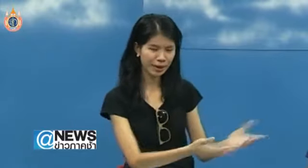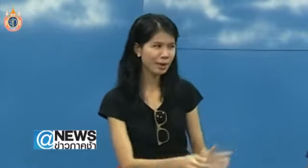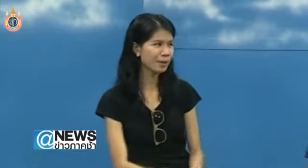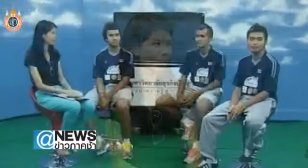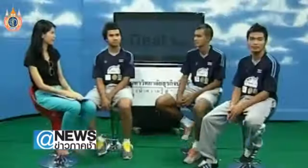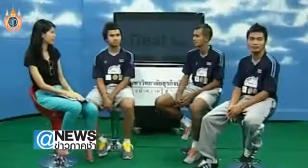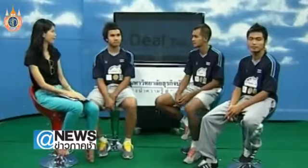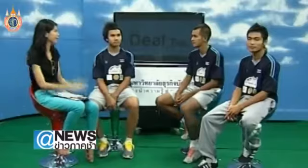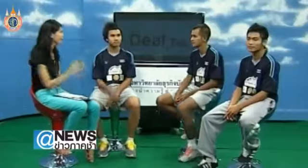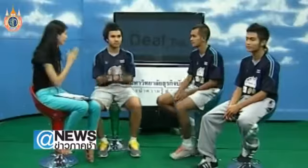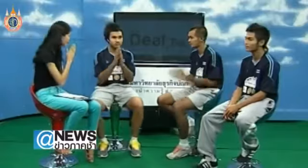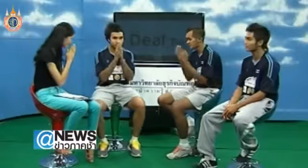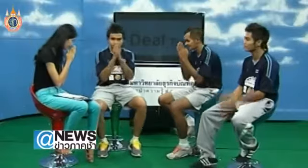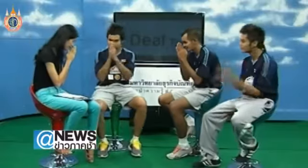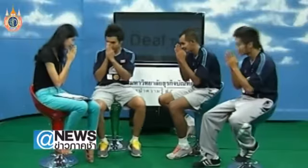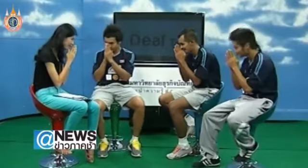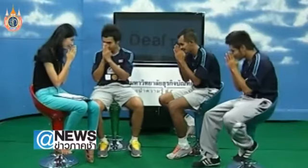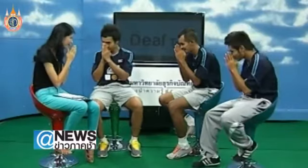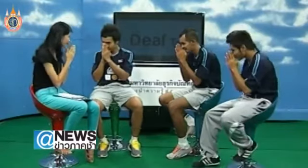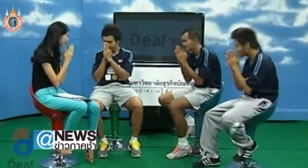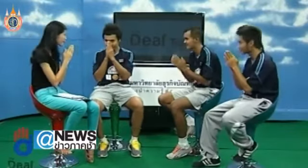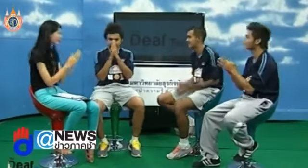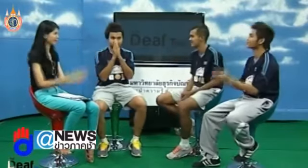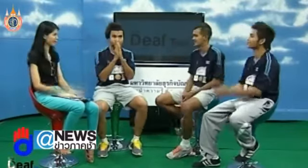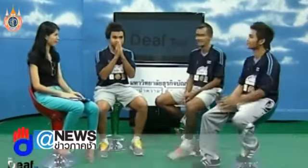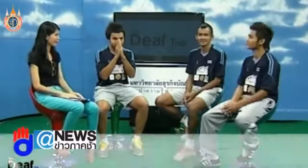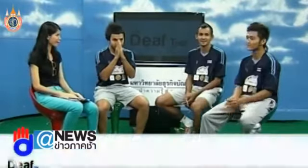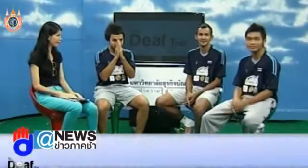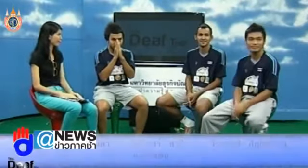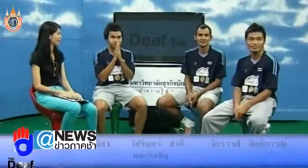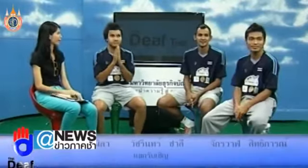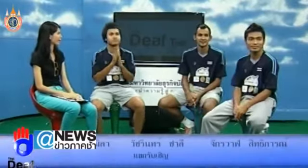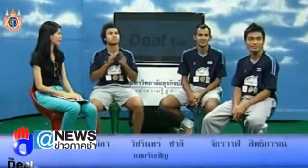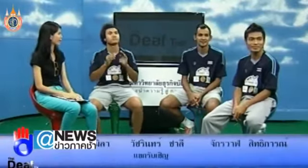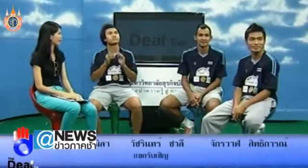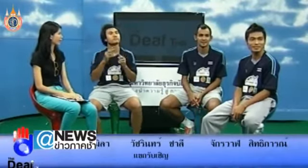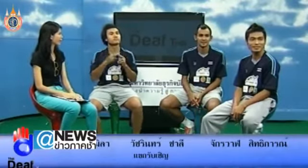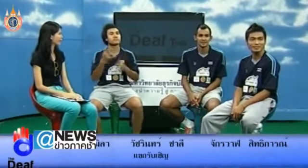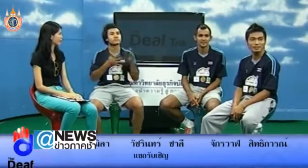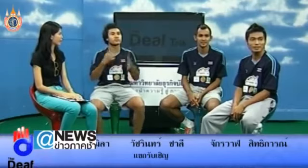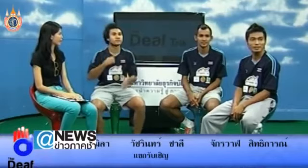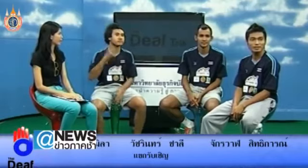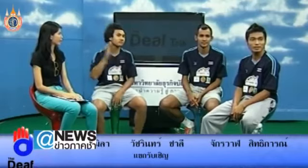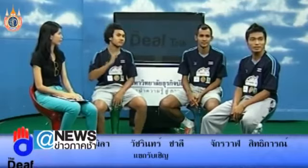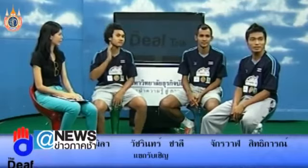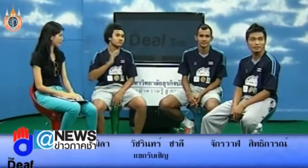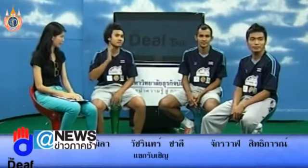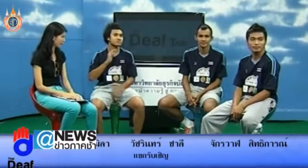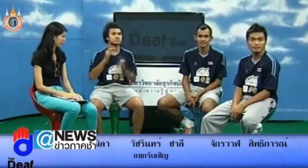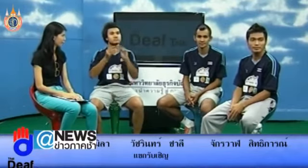การทีวีได้เนี่ยเขาก็คงไม่ให้ช่องเราไม่ให้ช่องคนหูหนวกฉะนั้นคนหูหนวกก็ต้องทำออกมาให้เขาเห็นก่อนซึ่งสื่อที่มันจะทำให้ออกมาง่าย